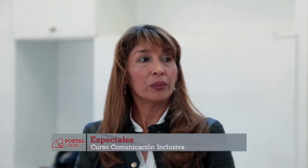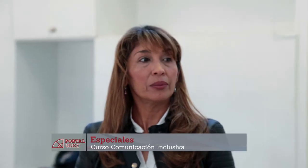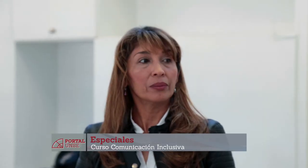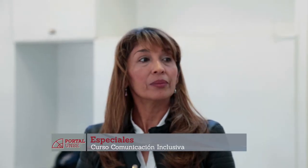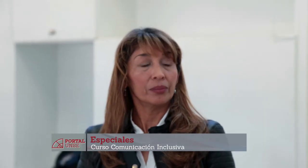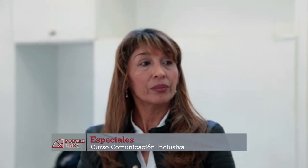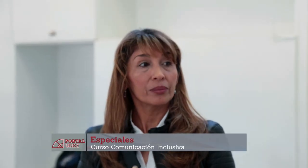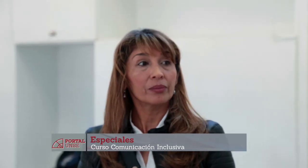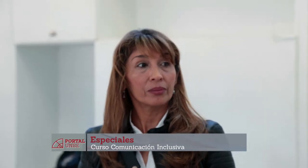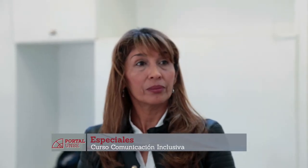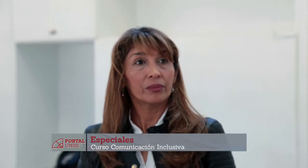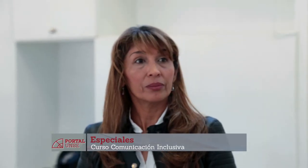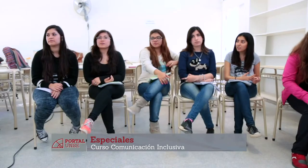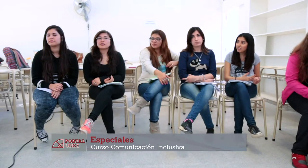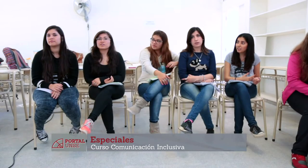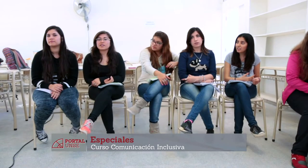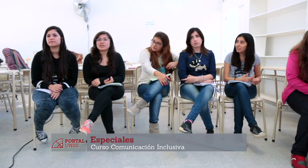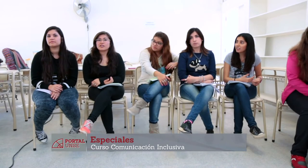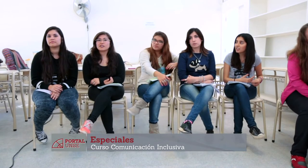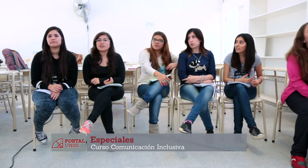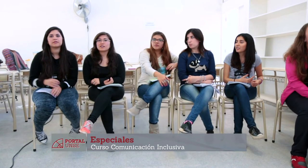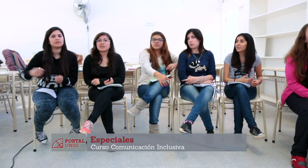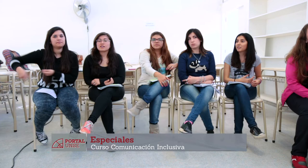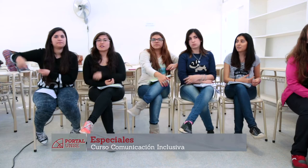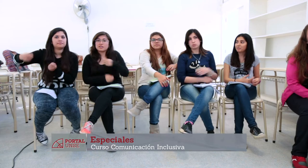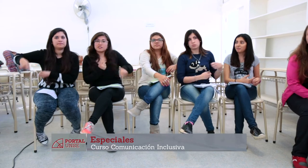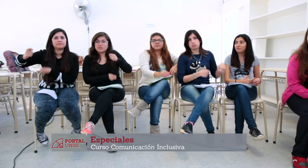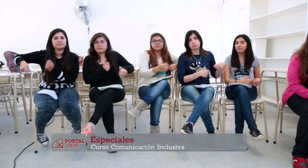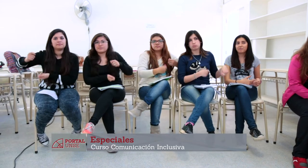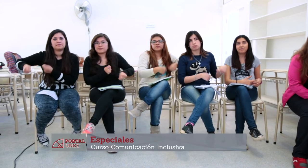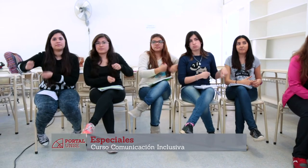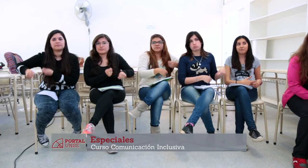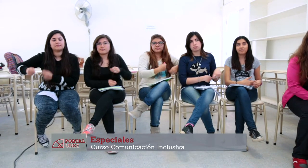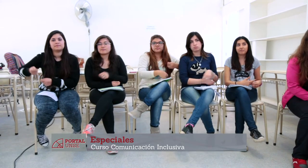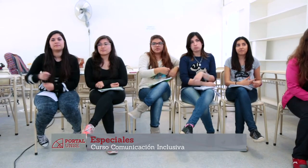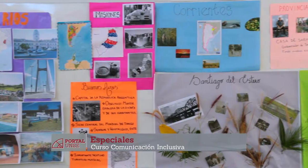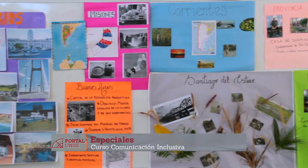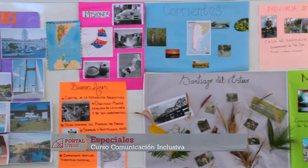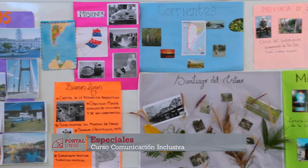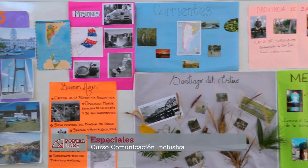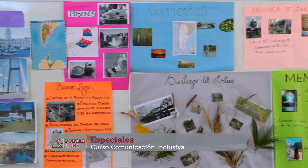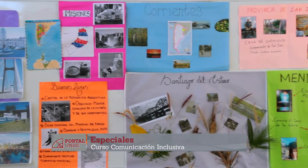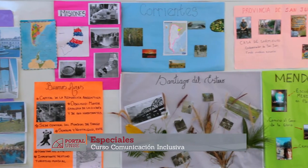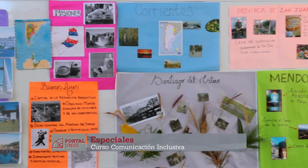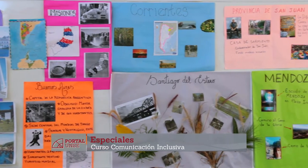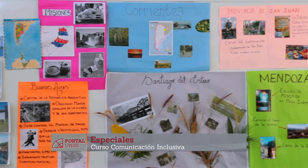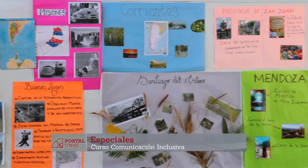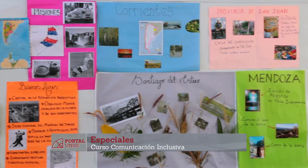En este momento están alumnos oyentes y tengo un ayudante hipoacúsico, que es muy importante para el